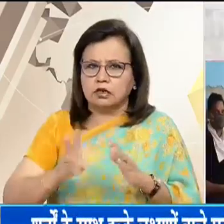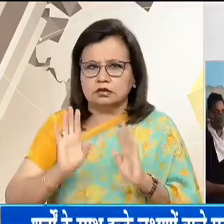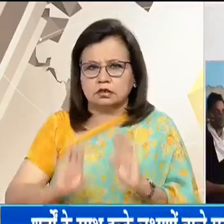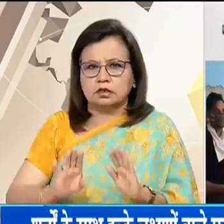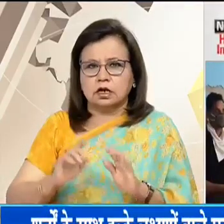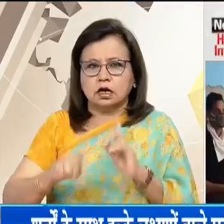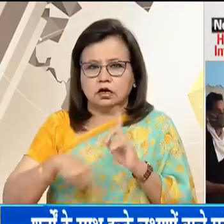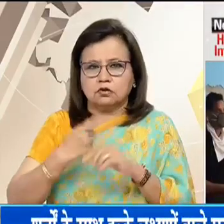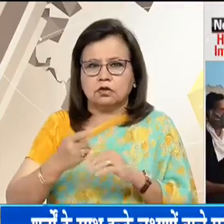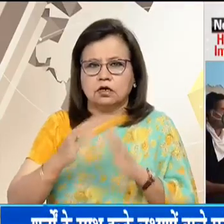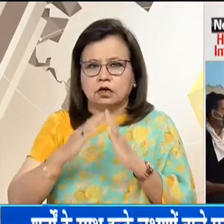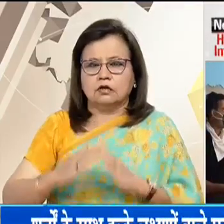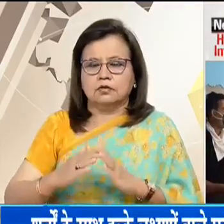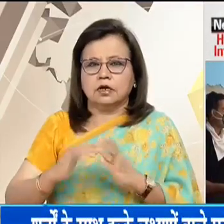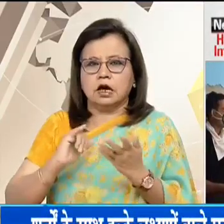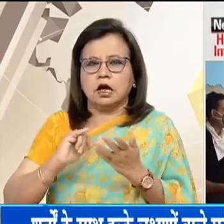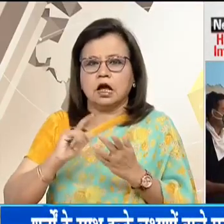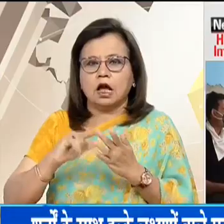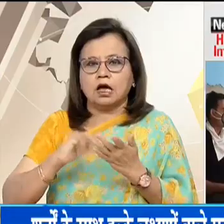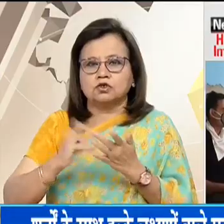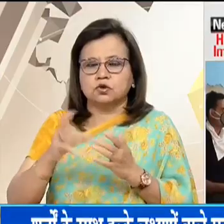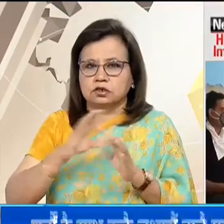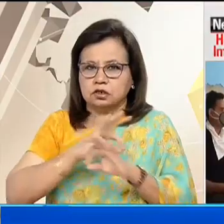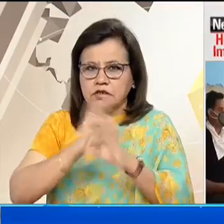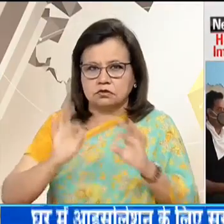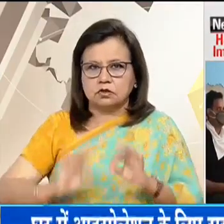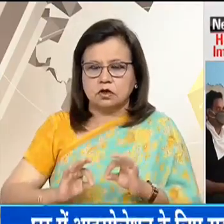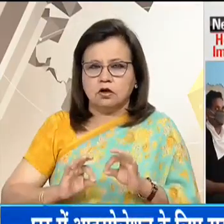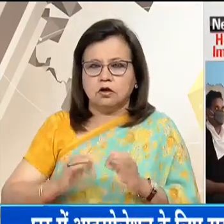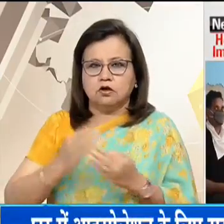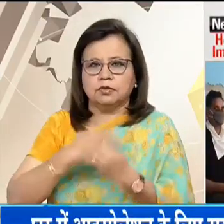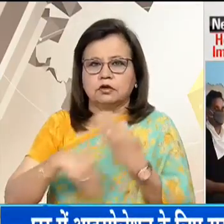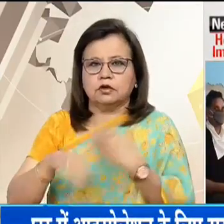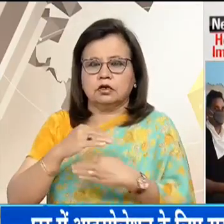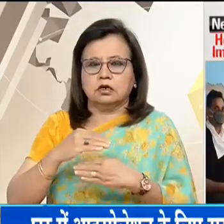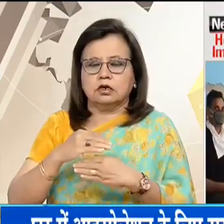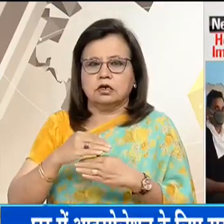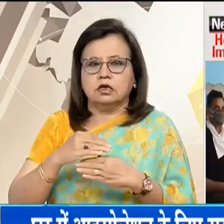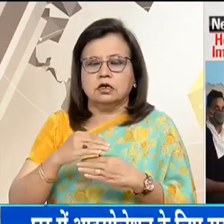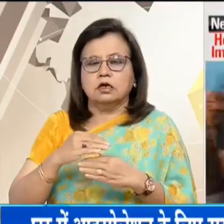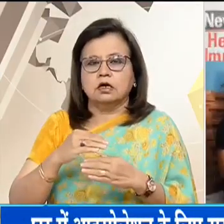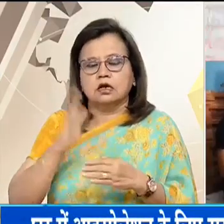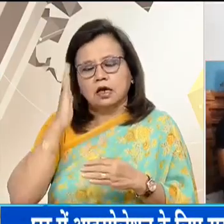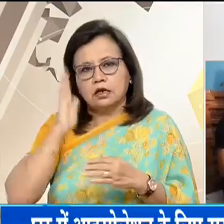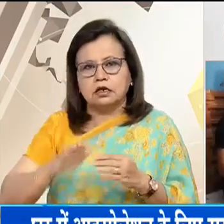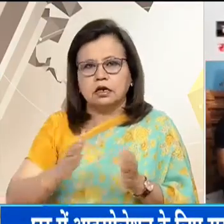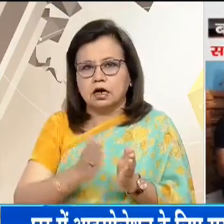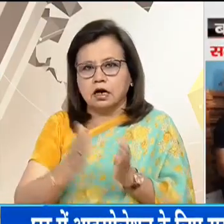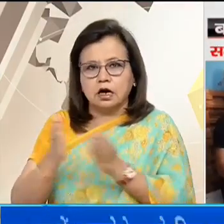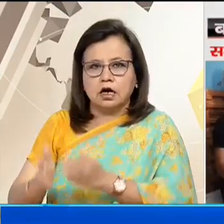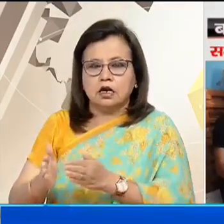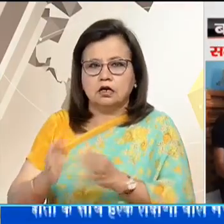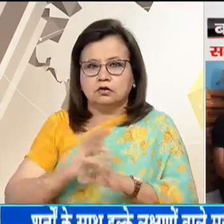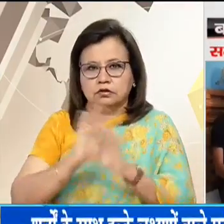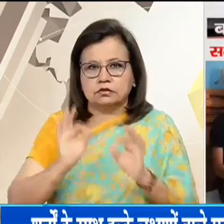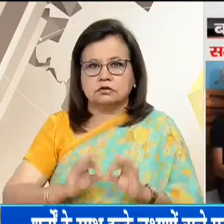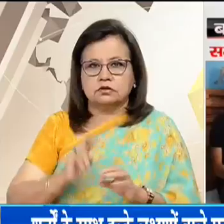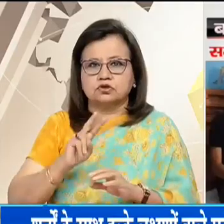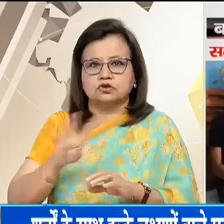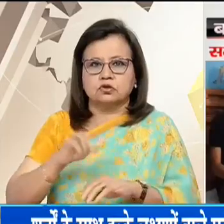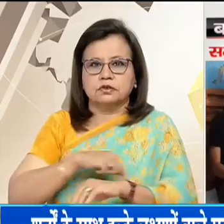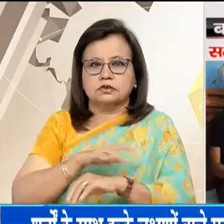सकते हैं अगर उनके घर में आईसोलेशन की सुविधा हो और परिवार वालों के रहने के लिए घर में अलग विवस्था